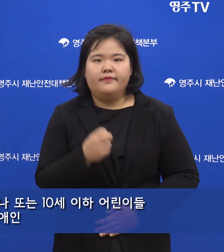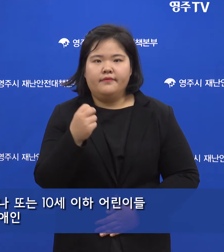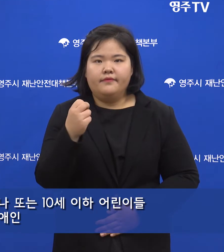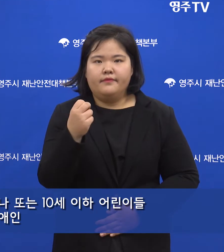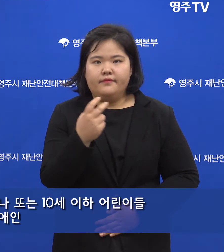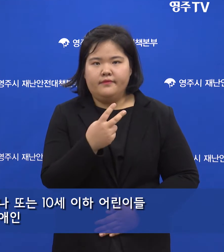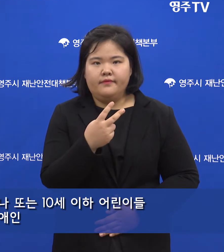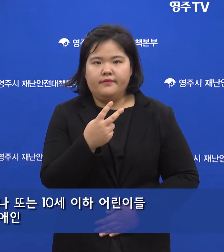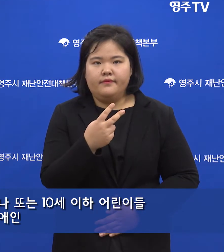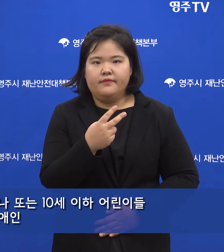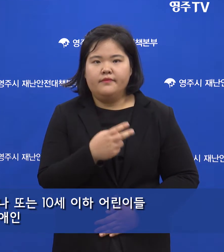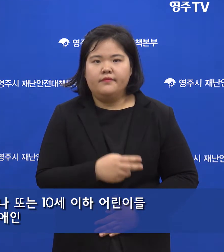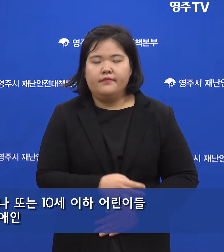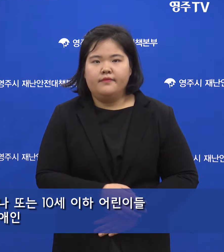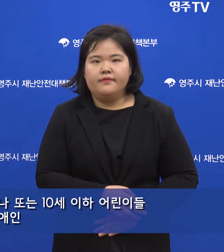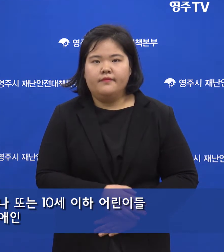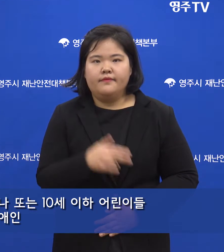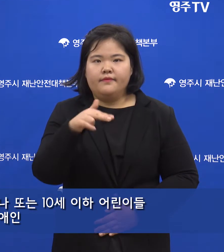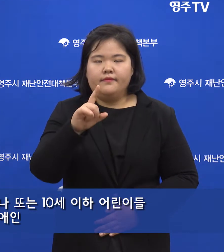그리고